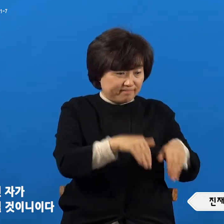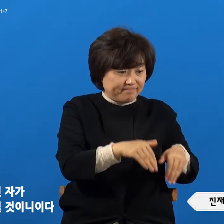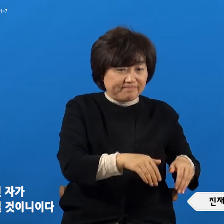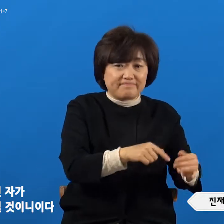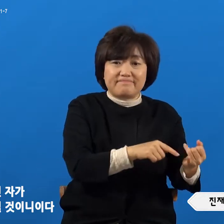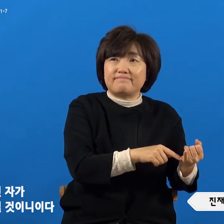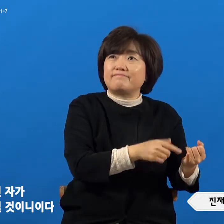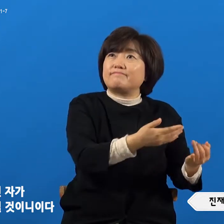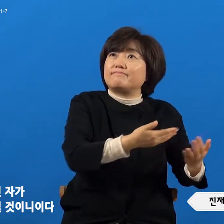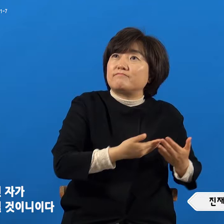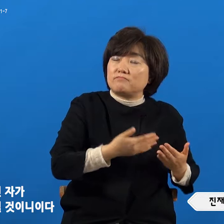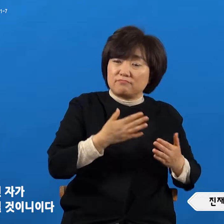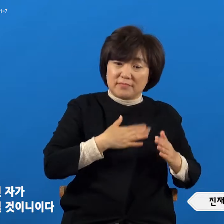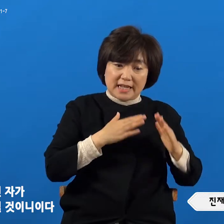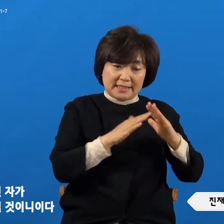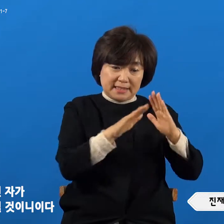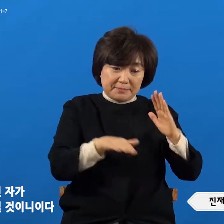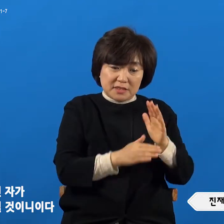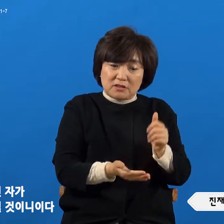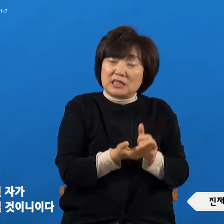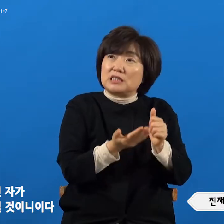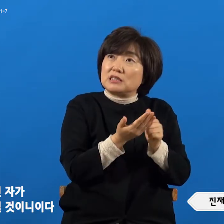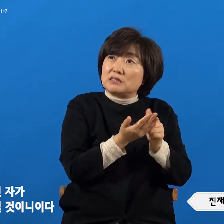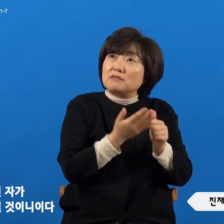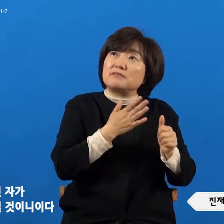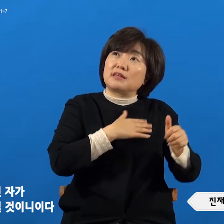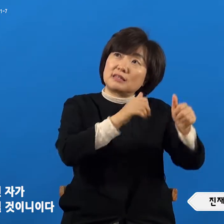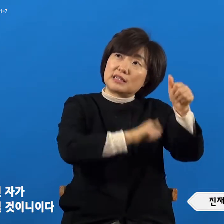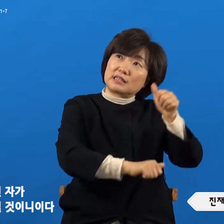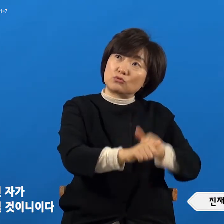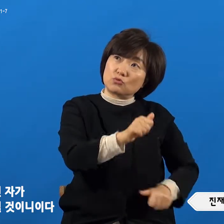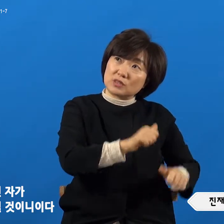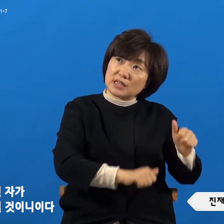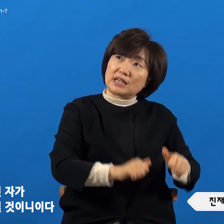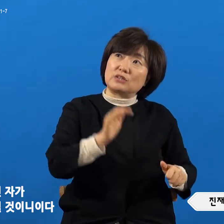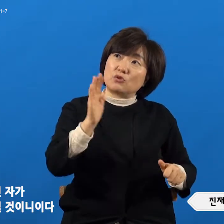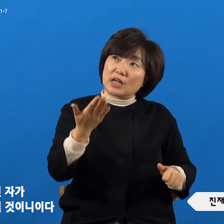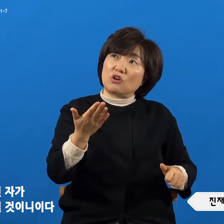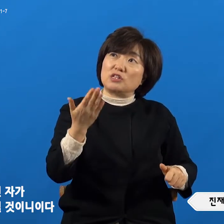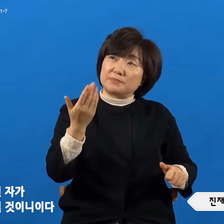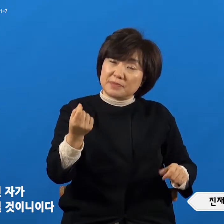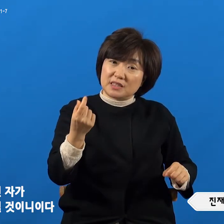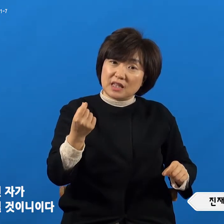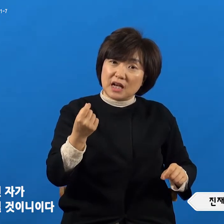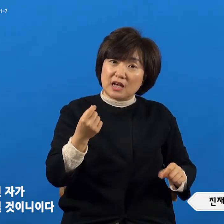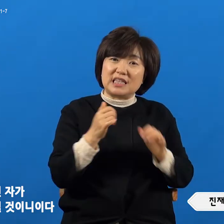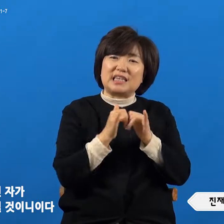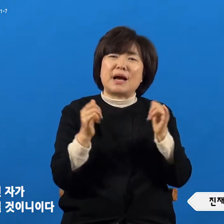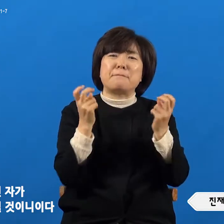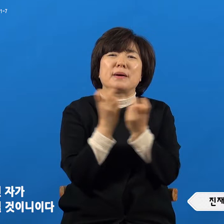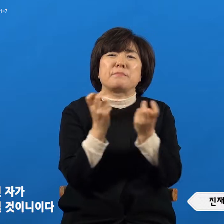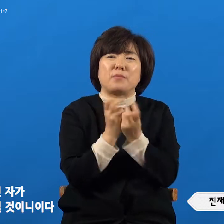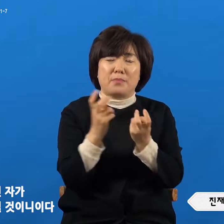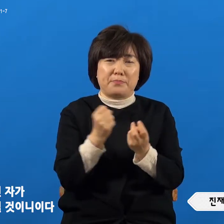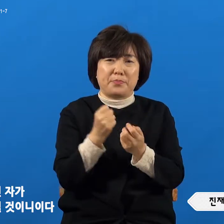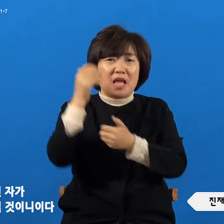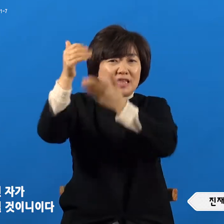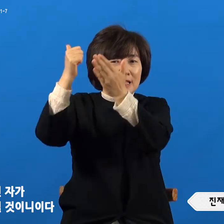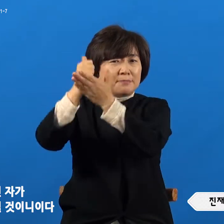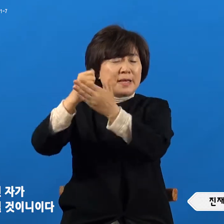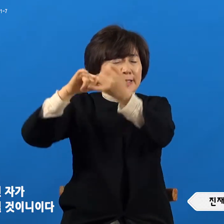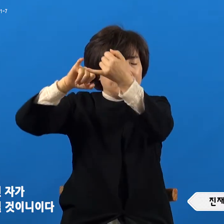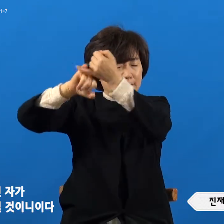자가 내 상속자가 될 것이니이다. 인간적인 방법으로 생각합니다. 그리고 하나님의